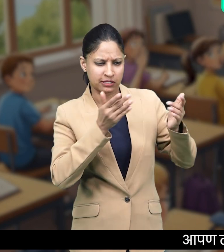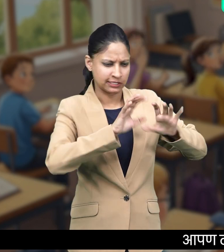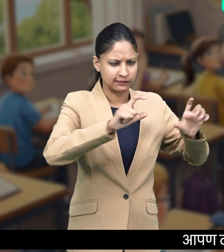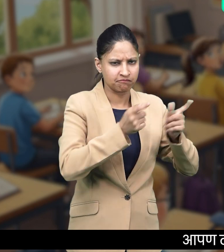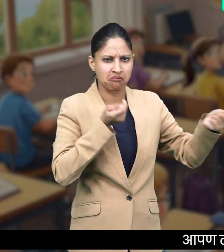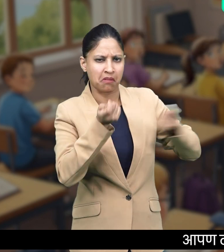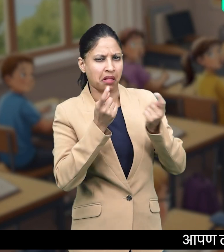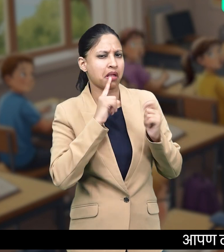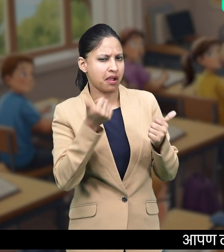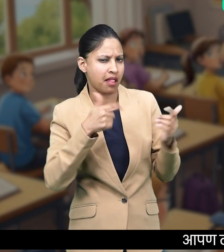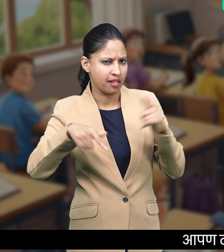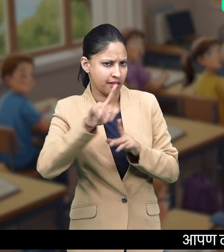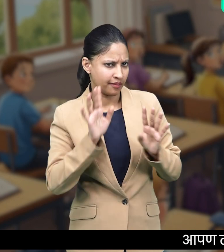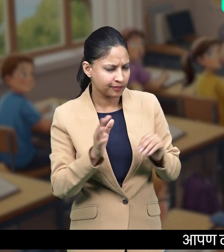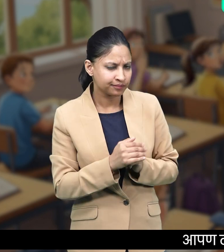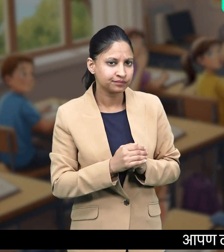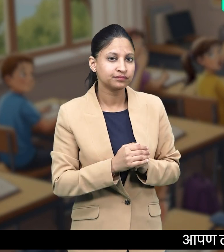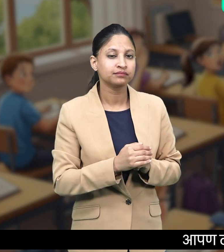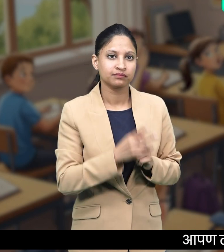आपण त्यांची व्यवस्था करू शकता.